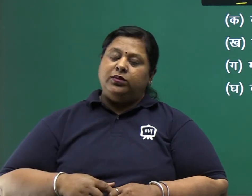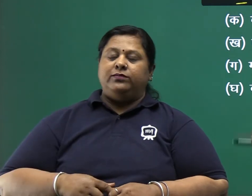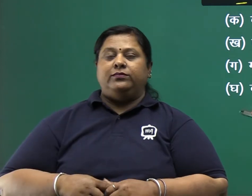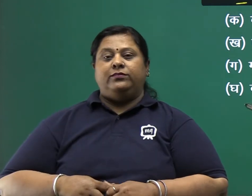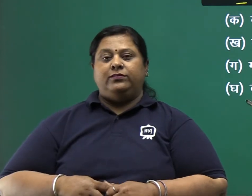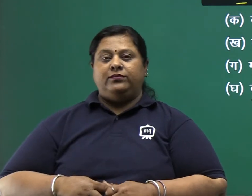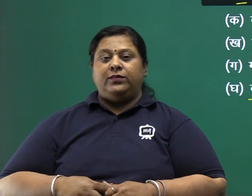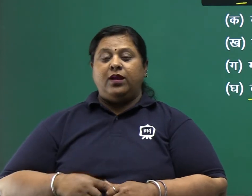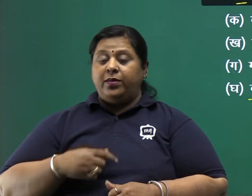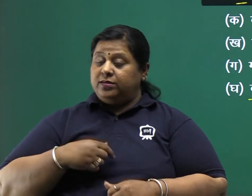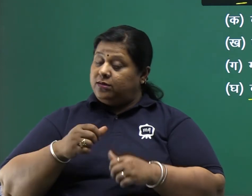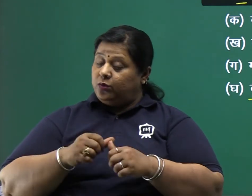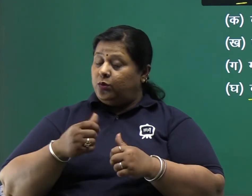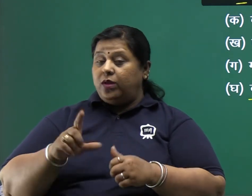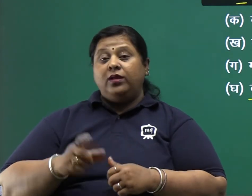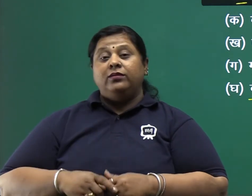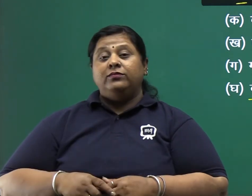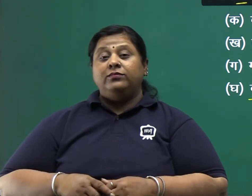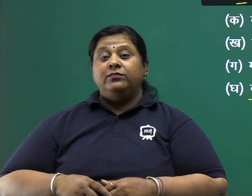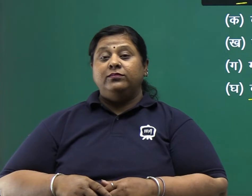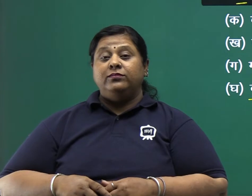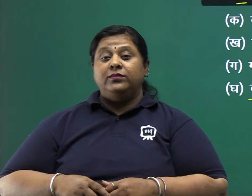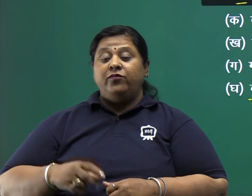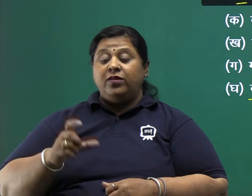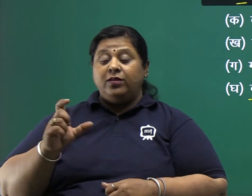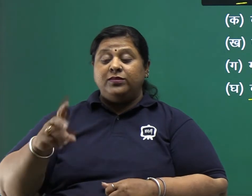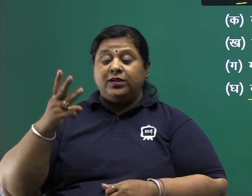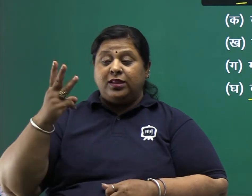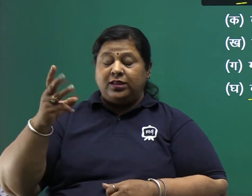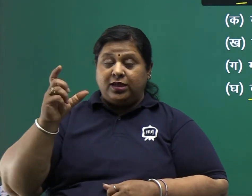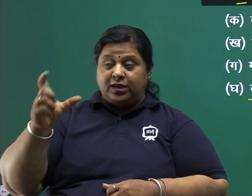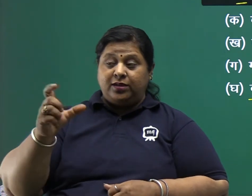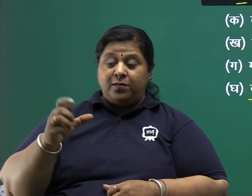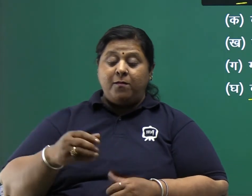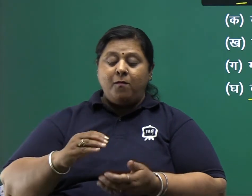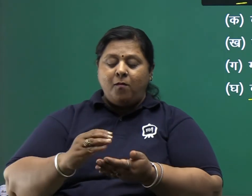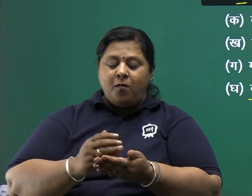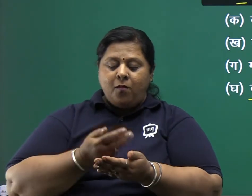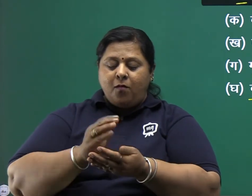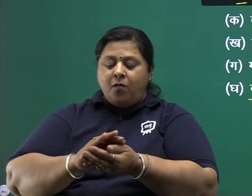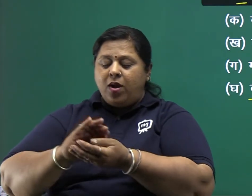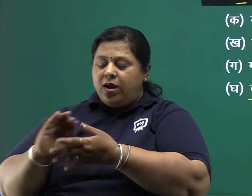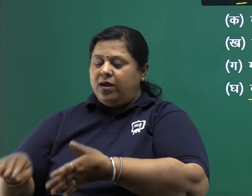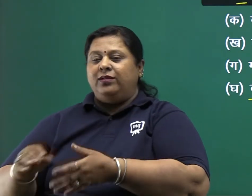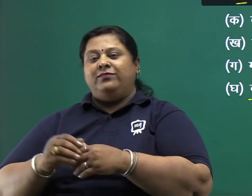दूध। हमारा सही उत्तर होगा विकल्प संख्या 3 मक्खन।